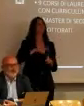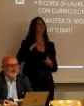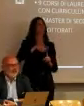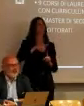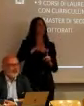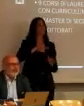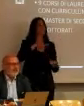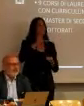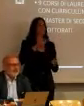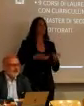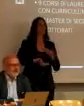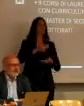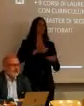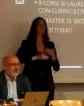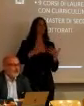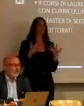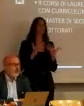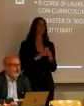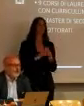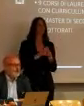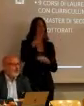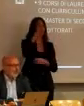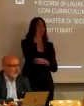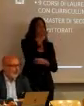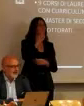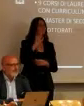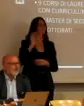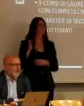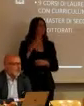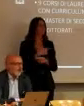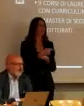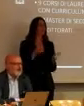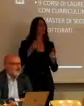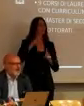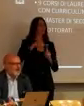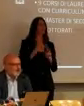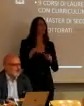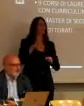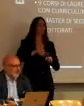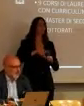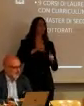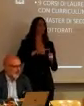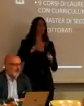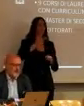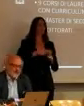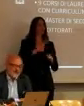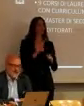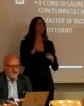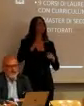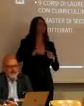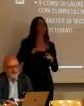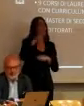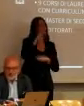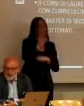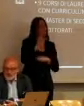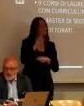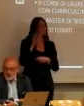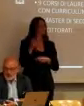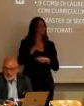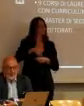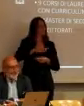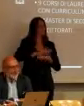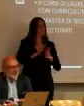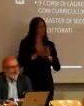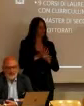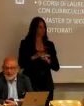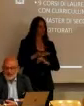il che vuol dire che prendete il titolo in due università, Roma 3 più quella straniera con cui siamo consorziati all'interno